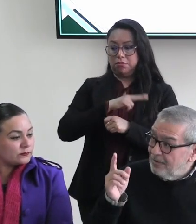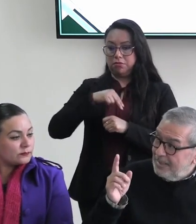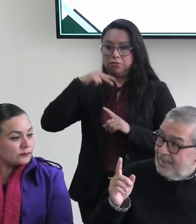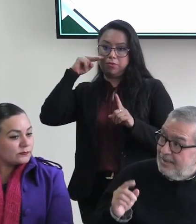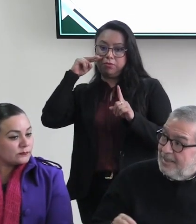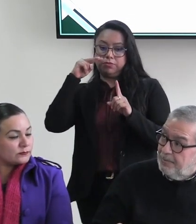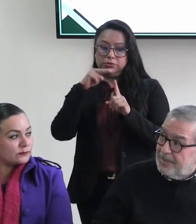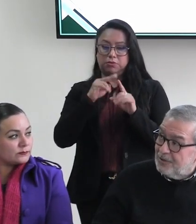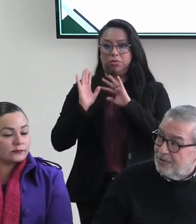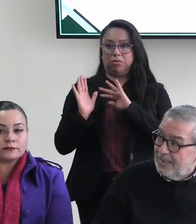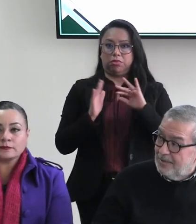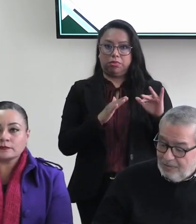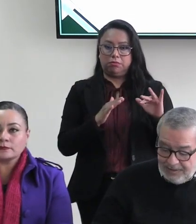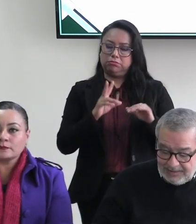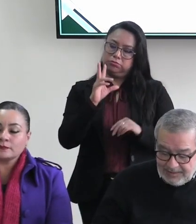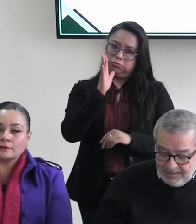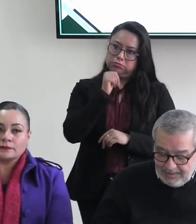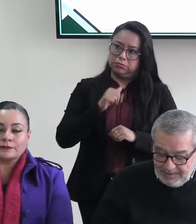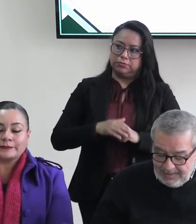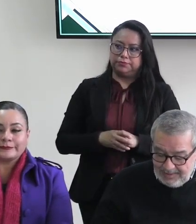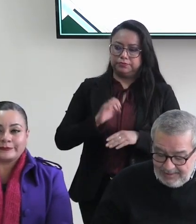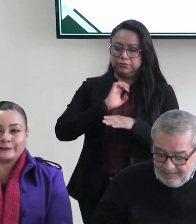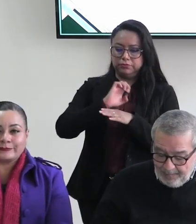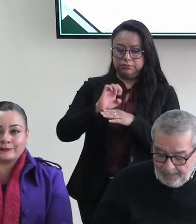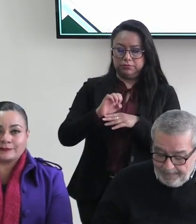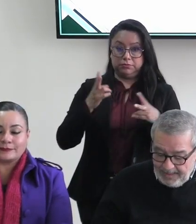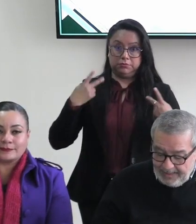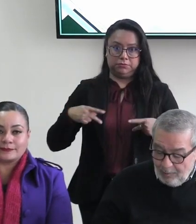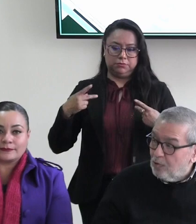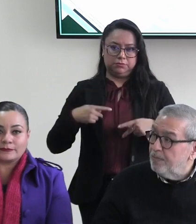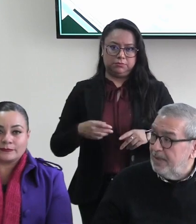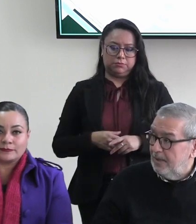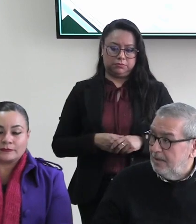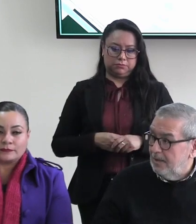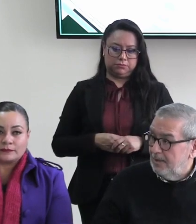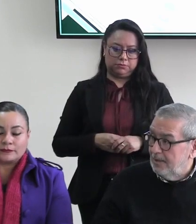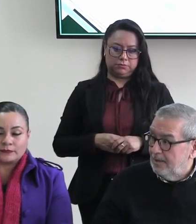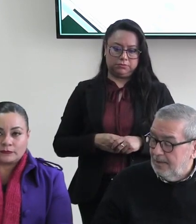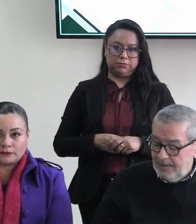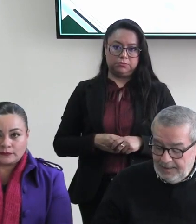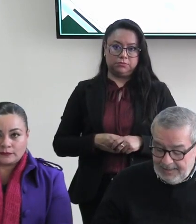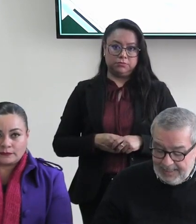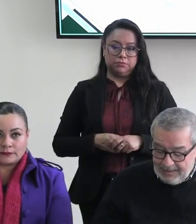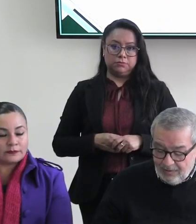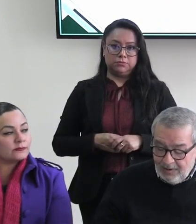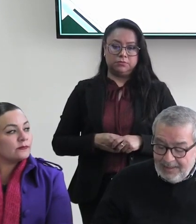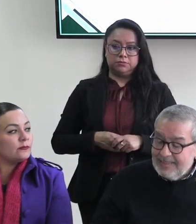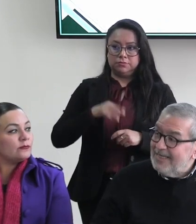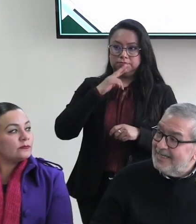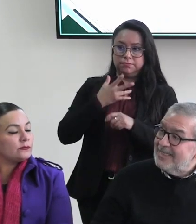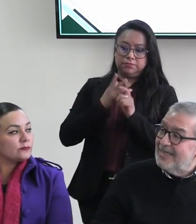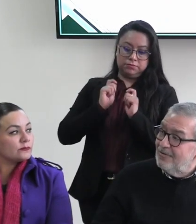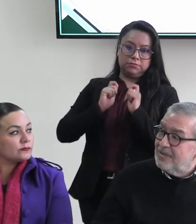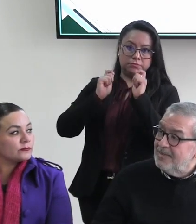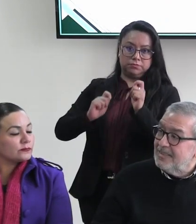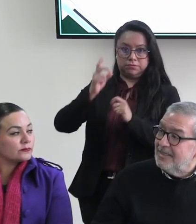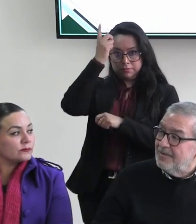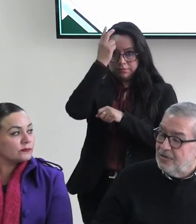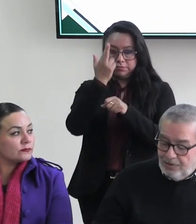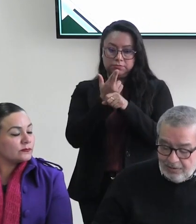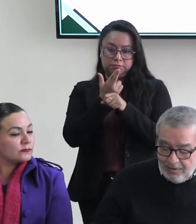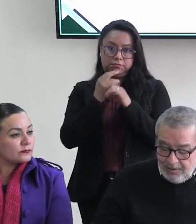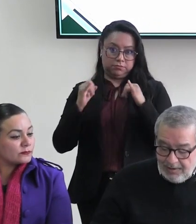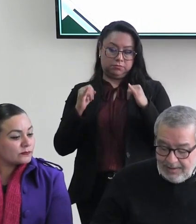la hora de verlo. Y la persona entonces que ocupe el cargo tiene que tener otra vez